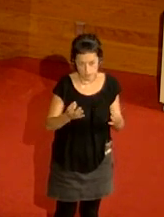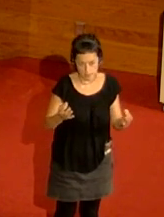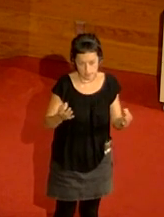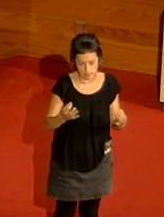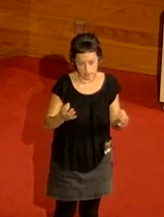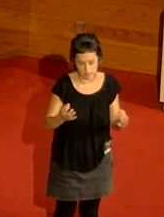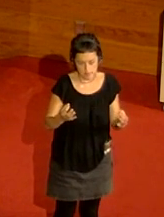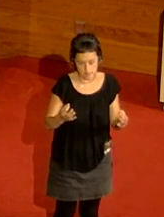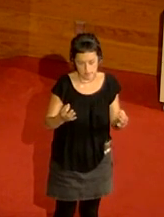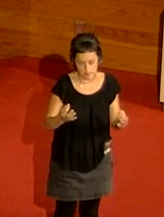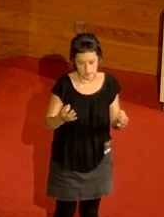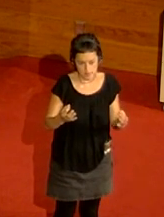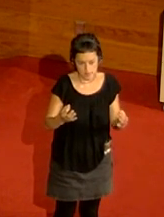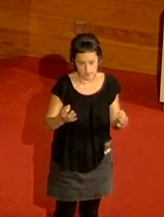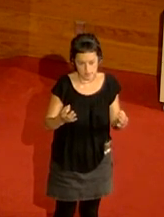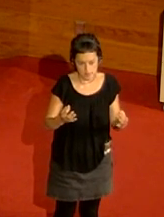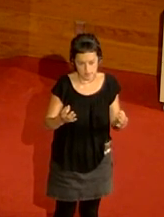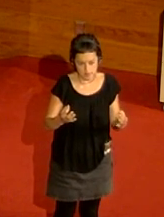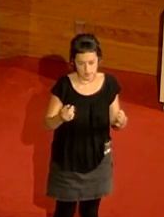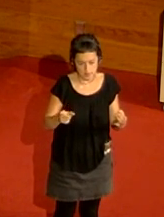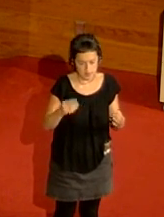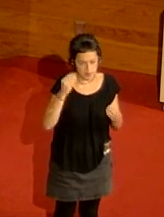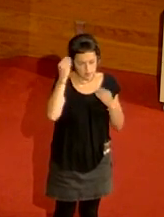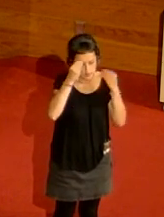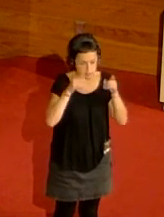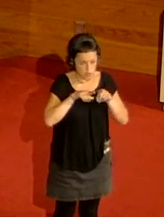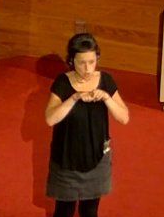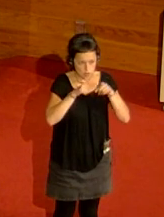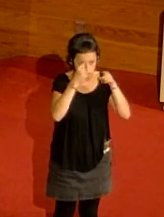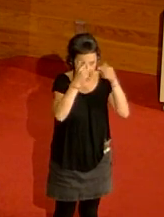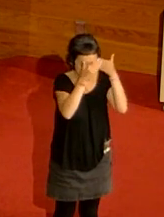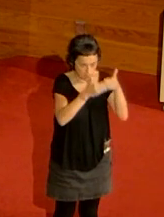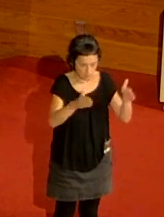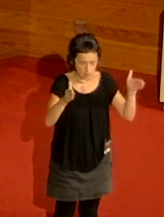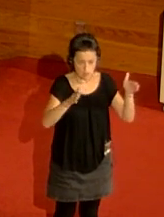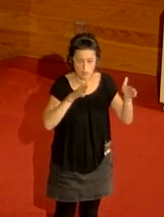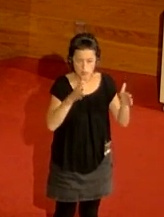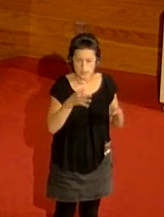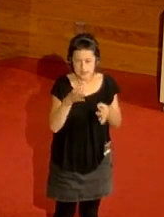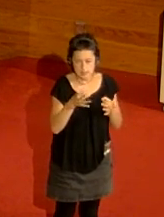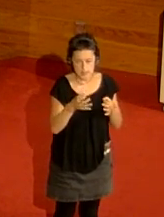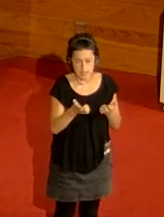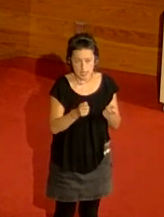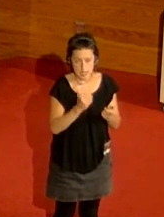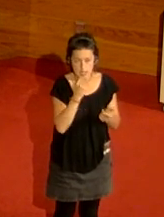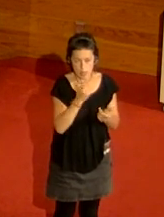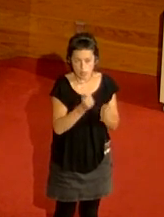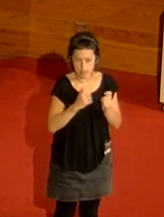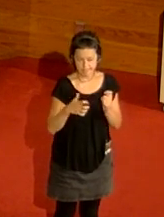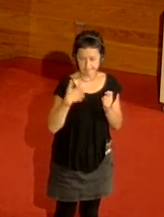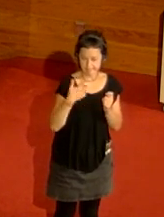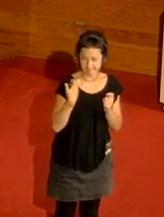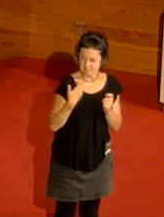necesidad de estar abiertos a ese pensamiento crítico que siempre viene con algo de perturbación y no hay que incomodarse ante la